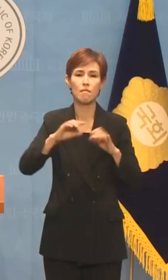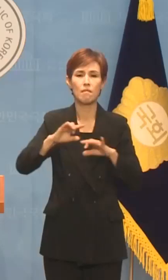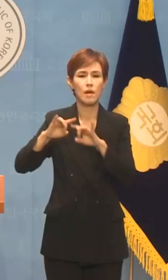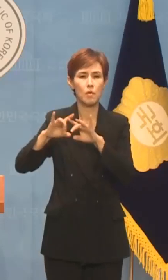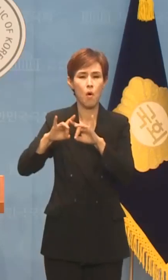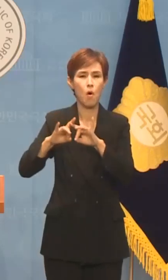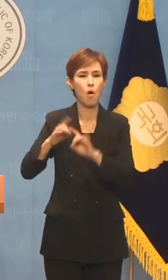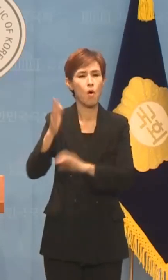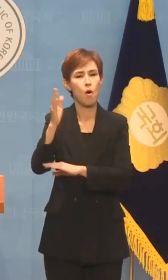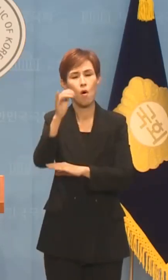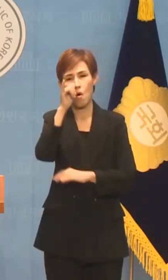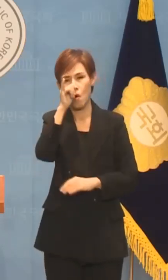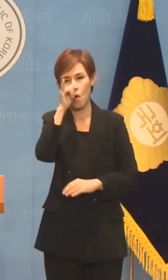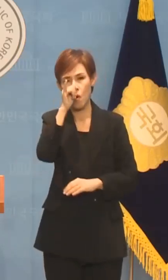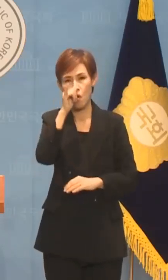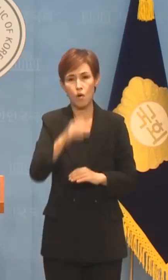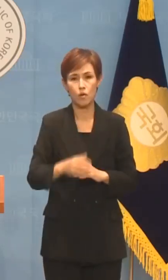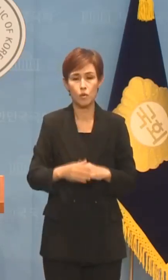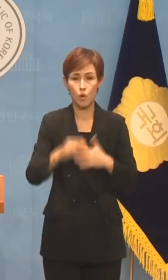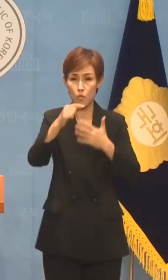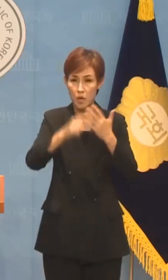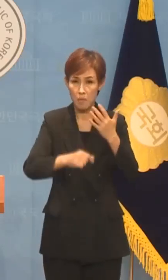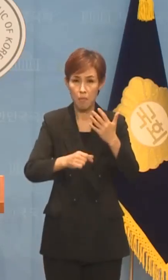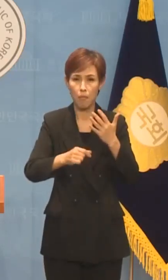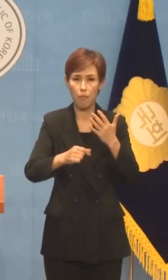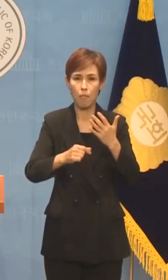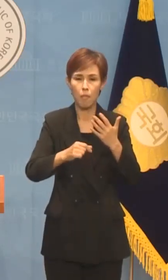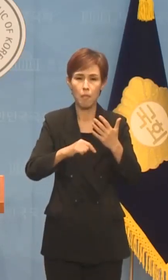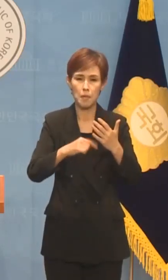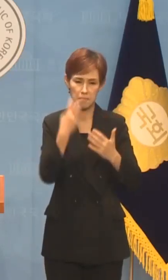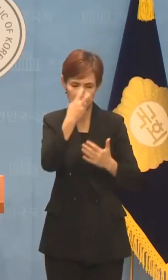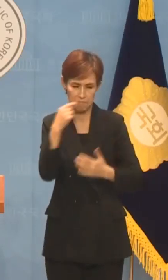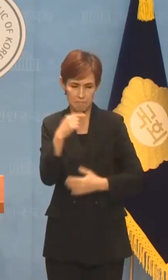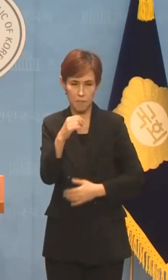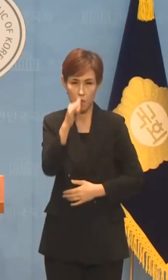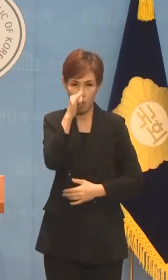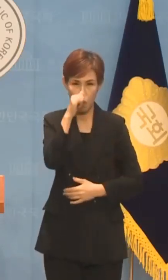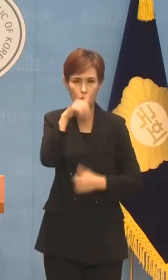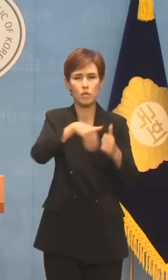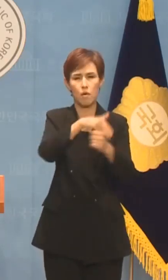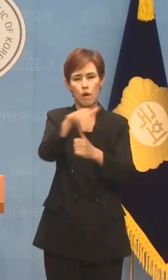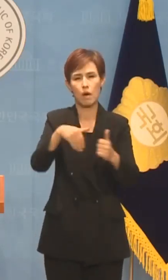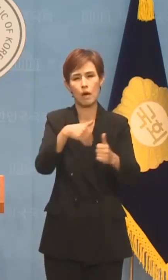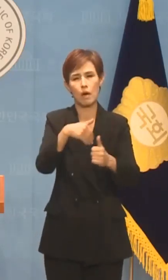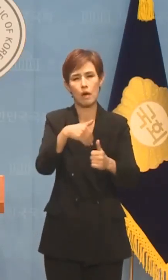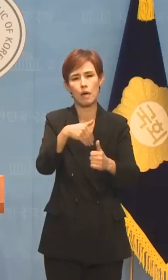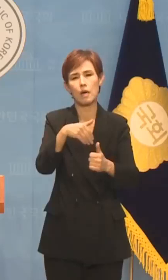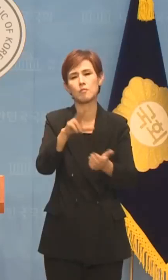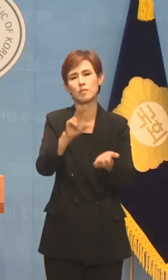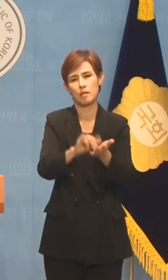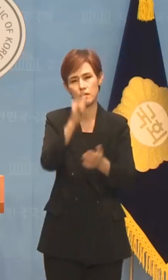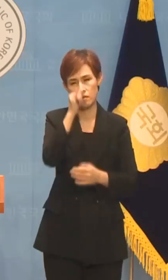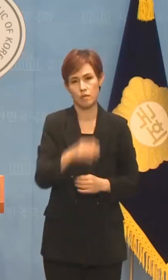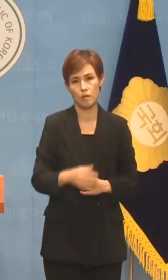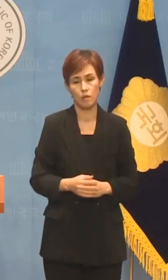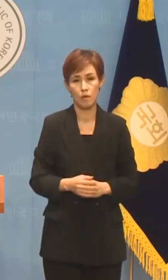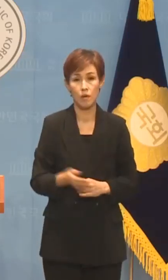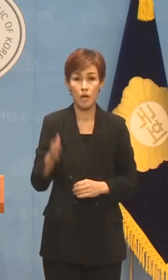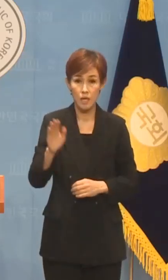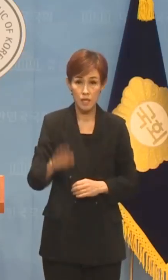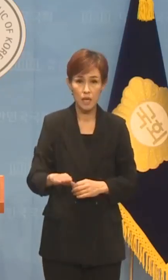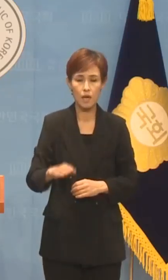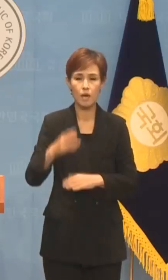하고 시사보도국의 프로그램이 과도한 내부 검열을 받는 등의 상황으로 망가졌지만 그럼에도